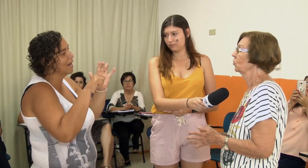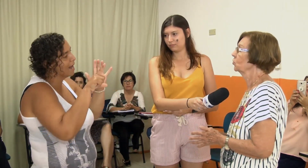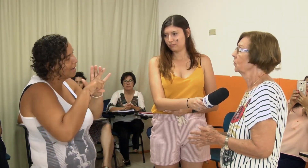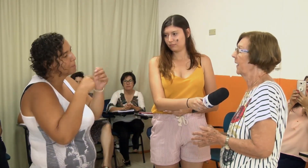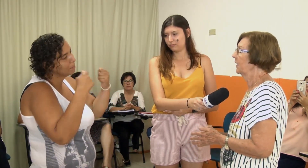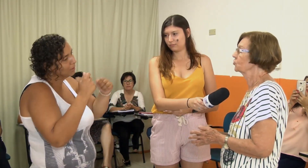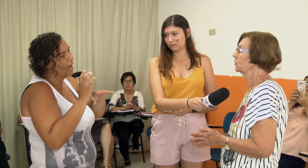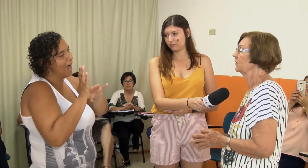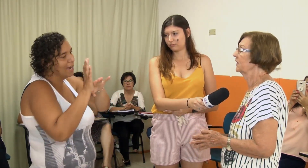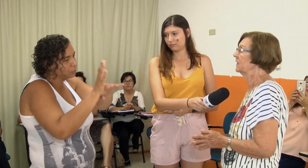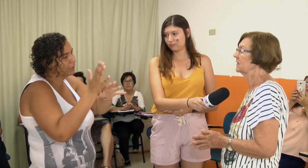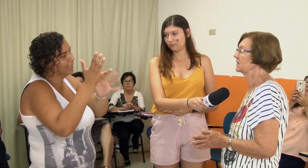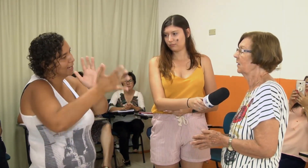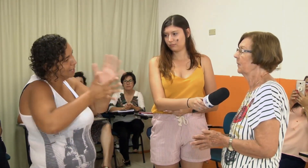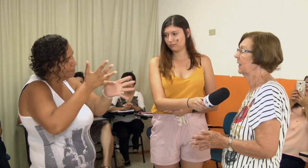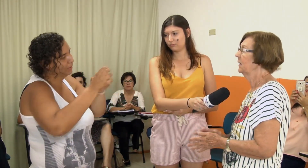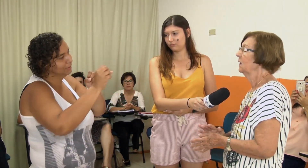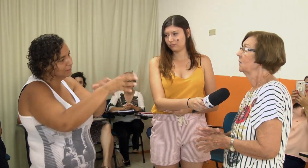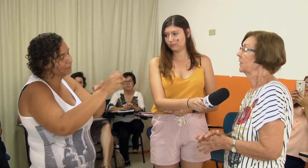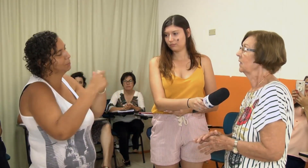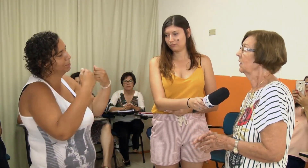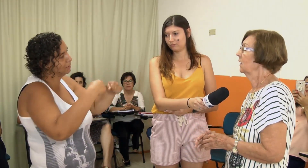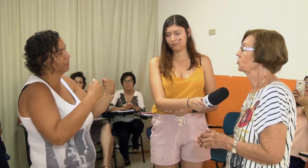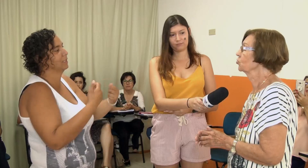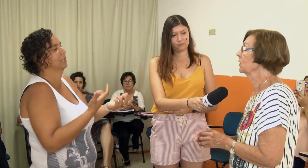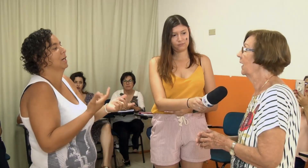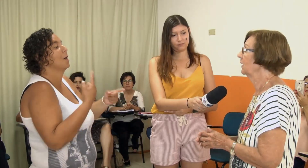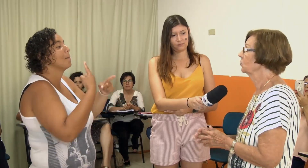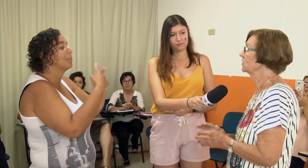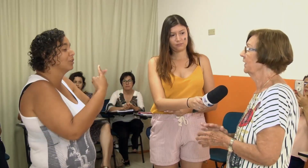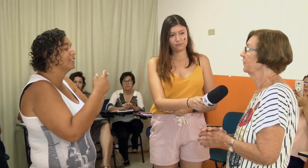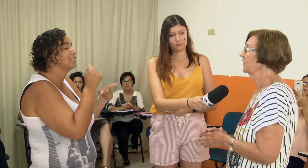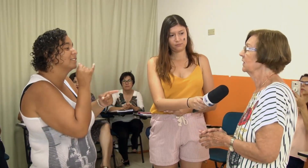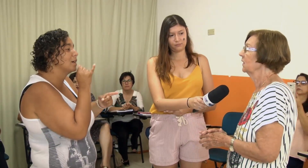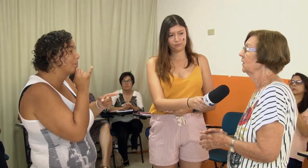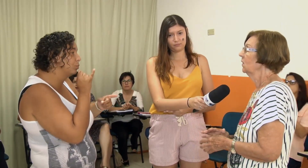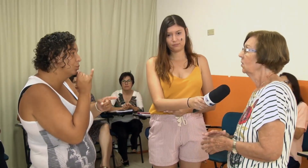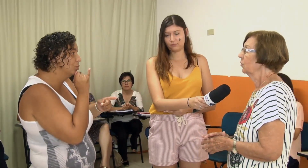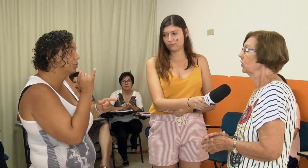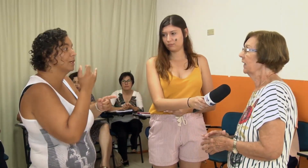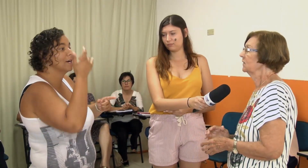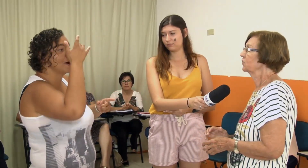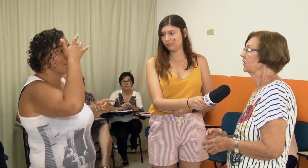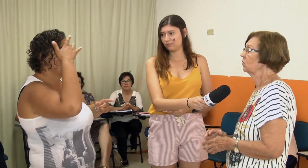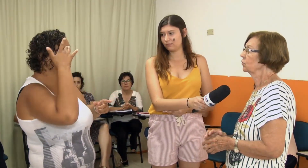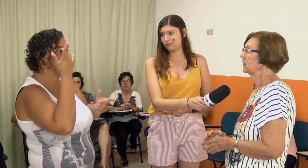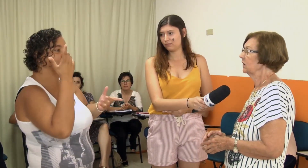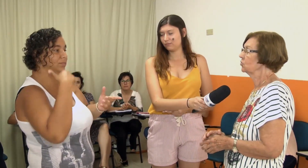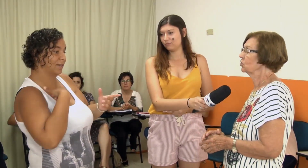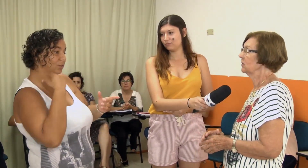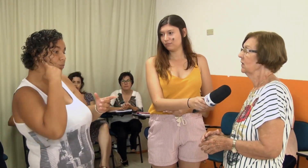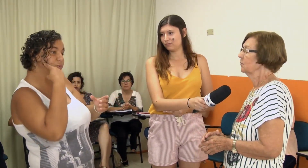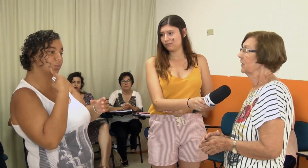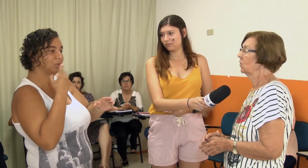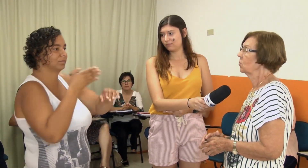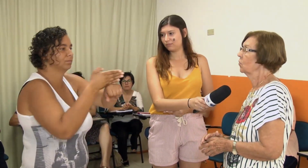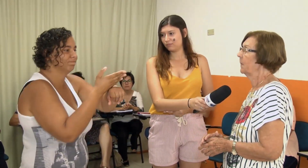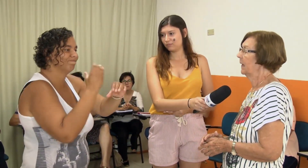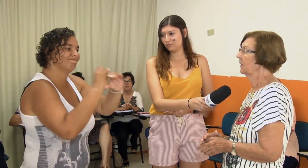o médico deveria saber para ajudá-los na vida. Porque eles ficam tristes,